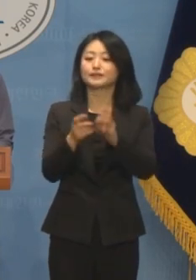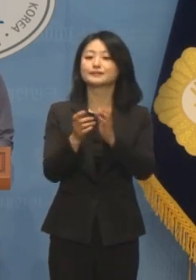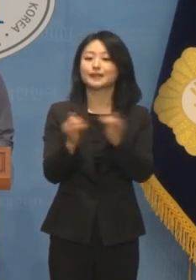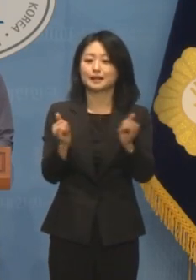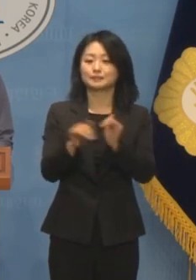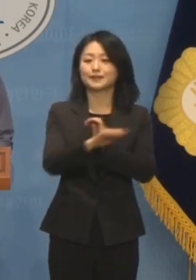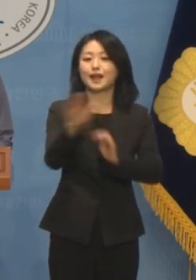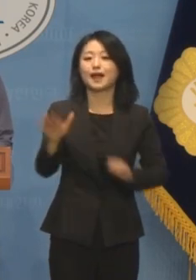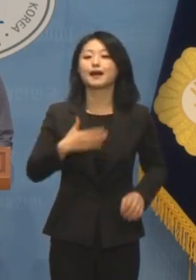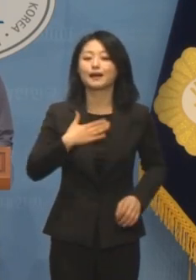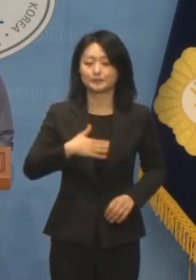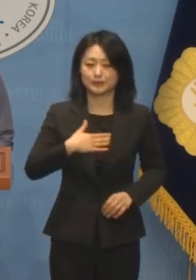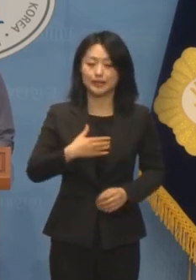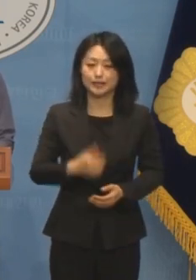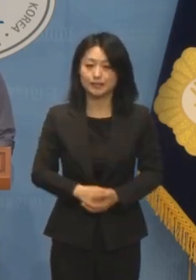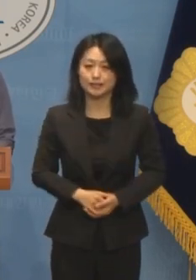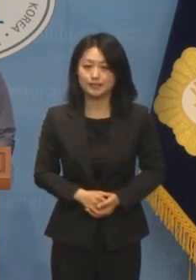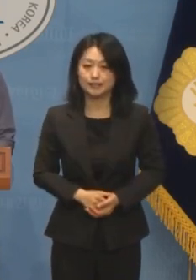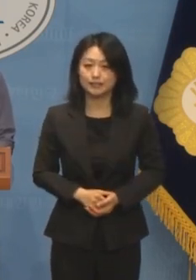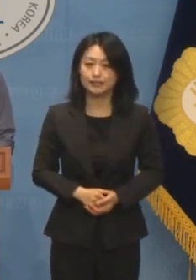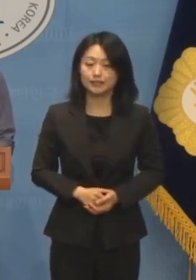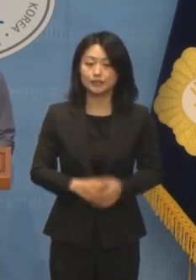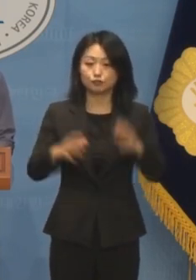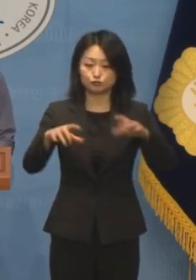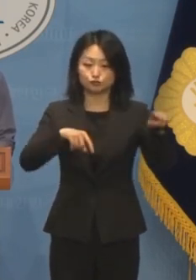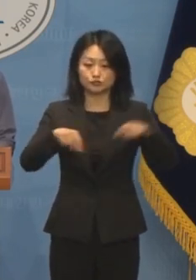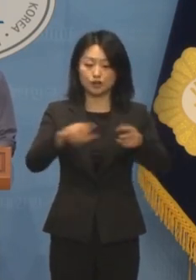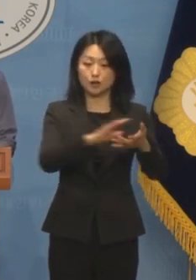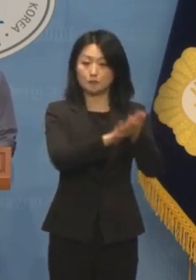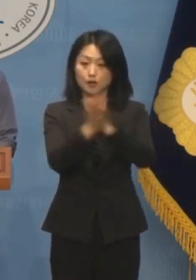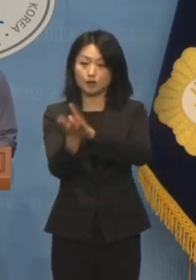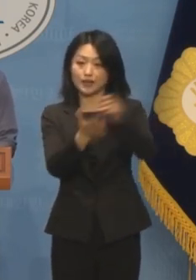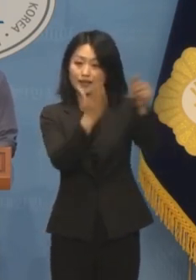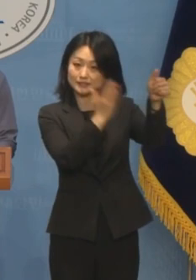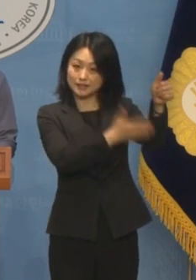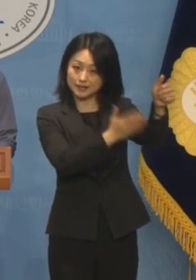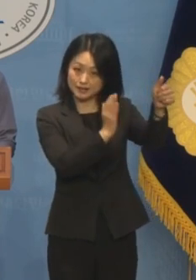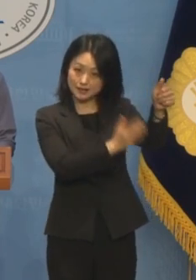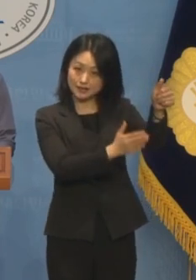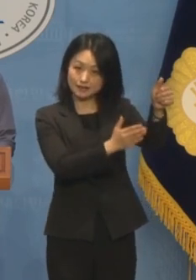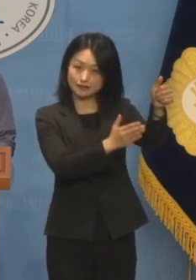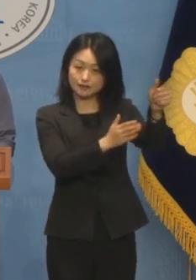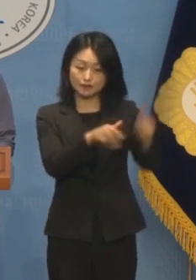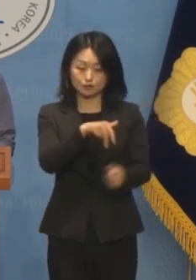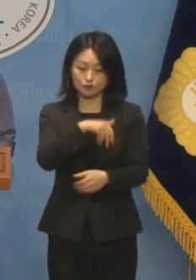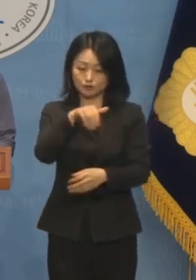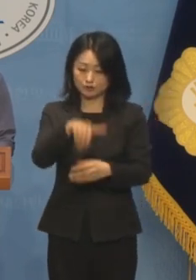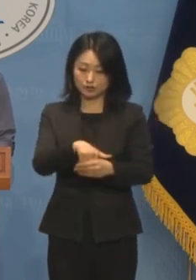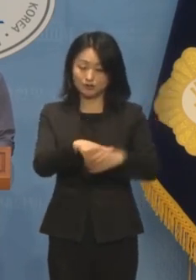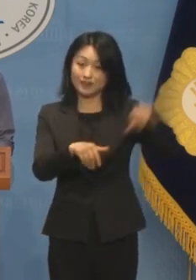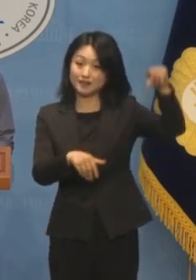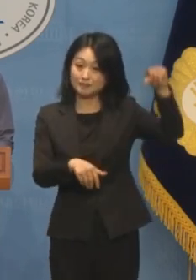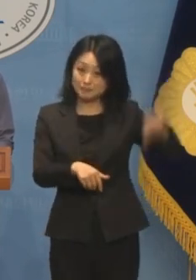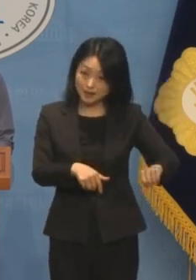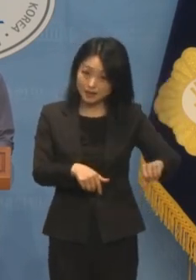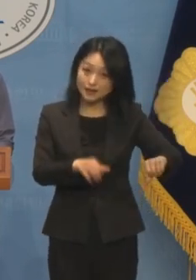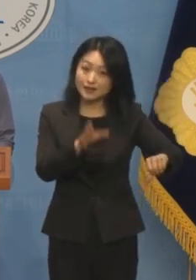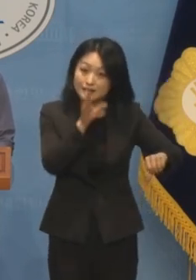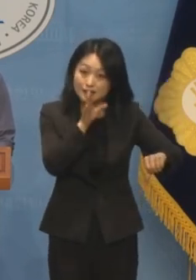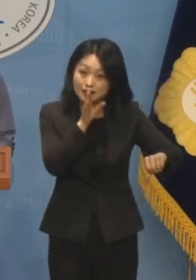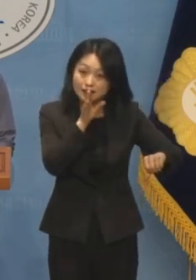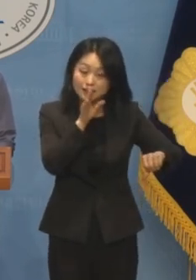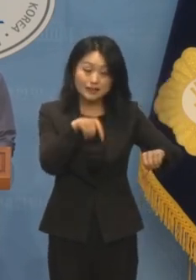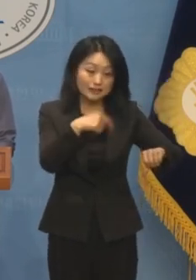익히 알려진 바와 같습니다. 국정 기조를 전환하라는 국민의 단호한 심판에 따라 지난 총선 참패